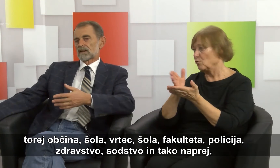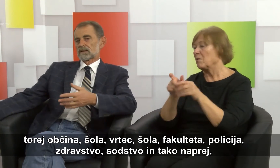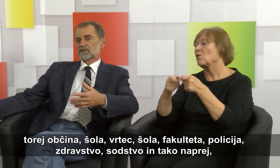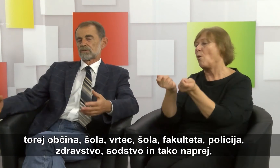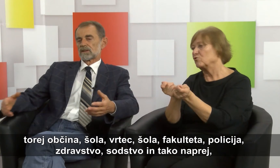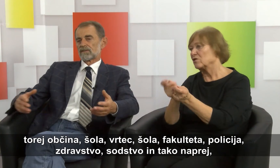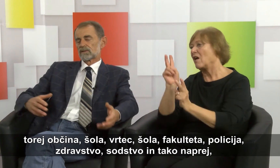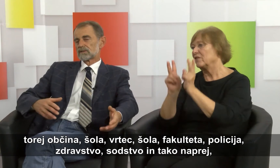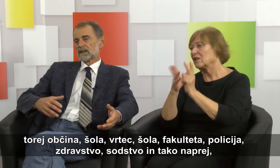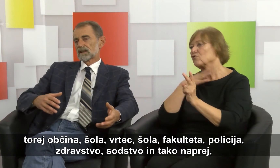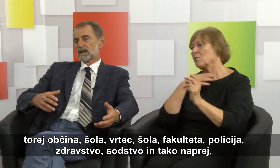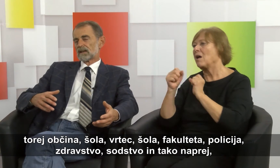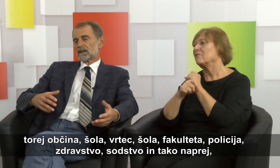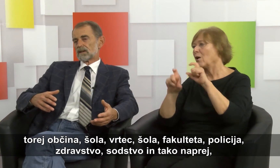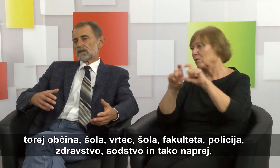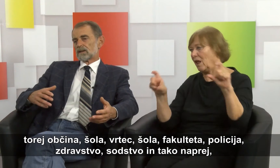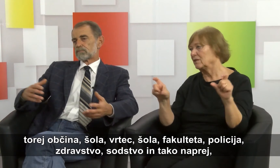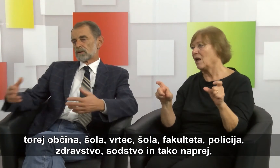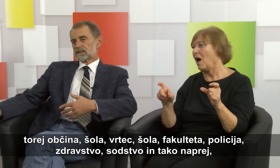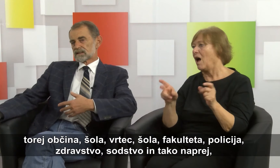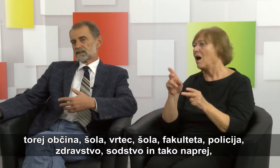vrtec, šola, fakulteta, policija,